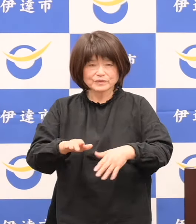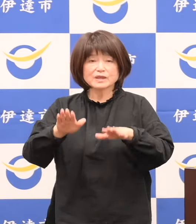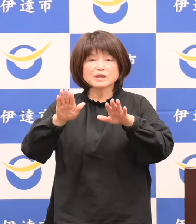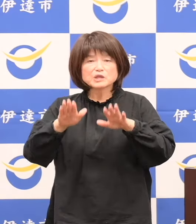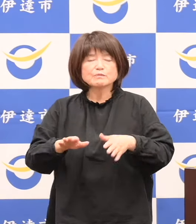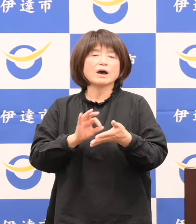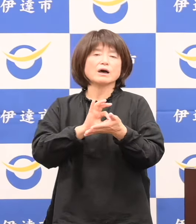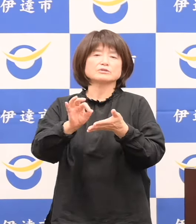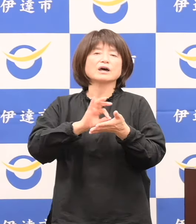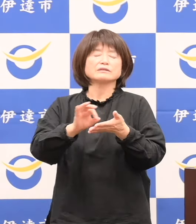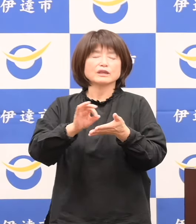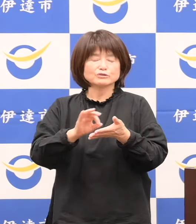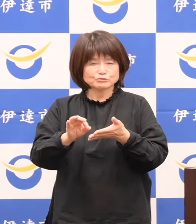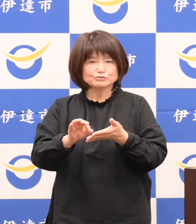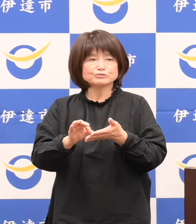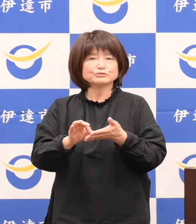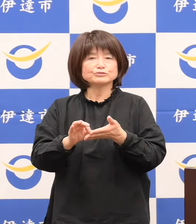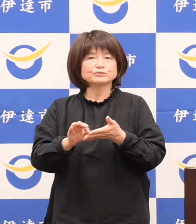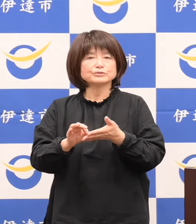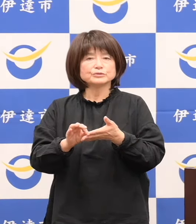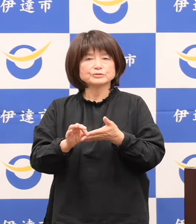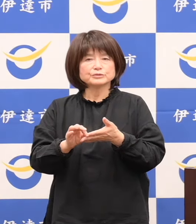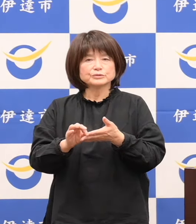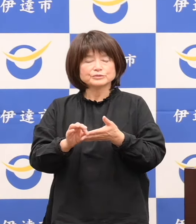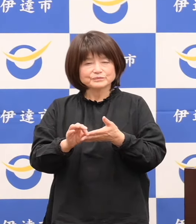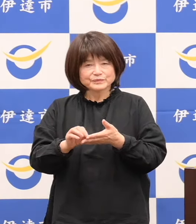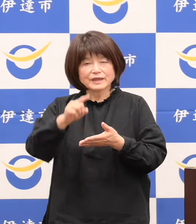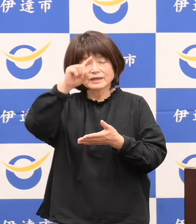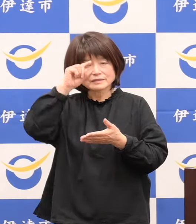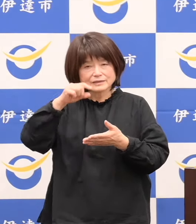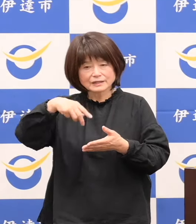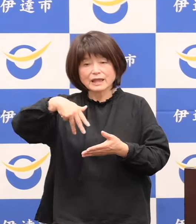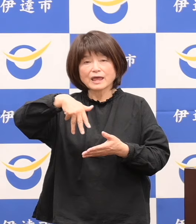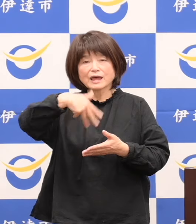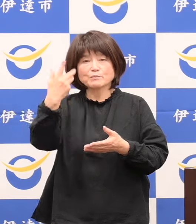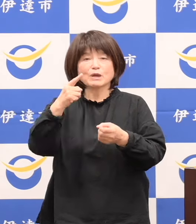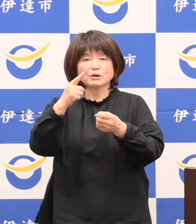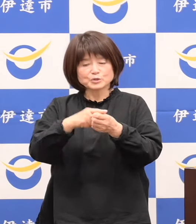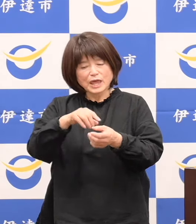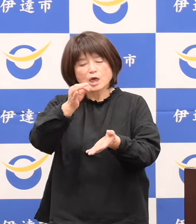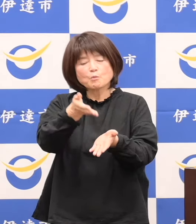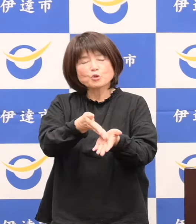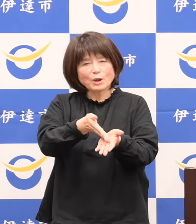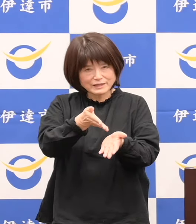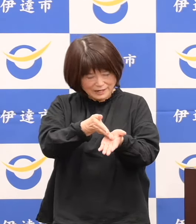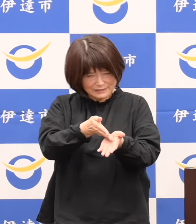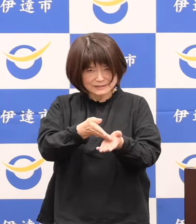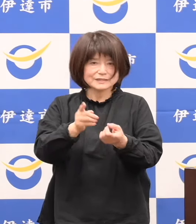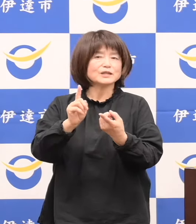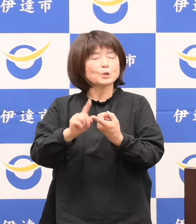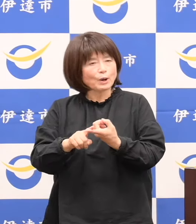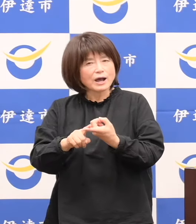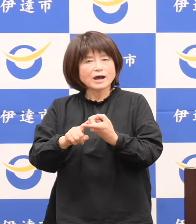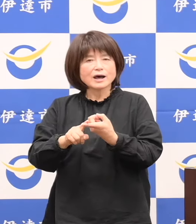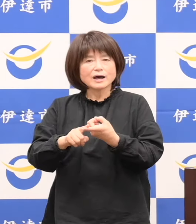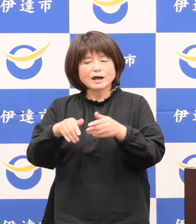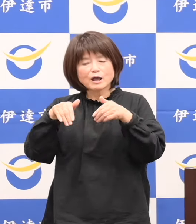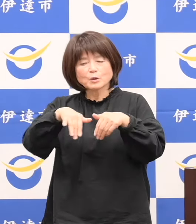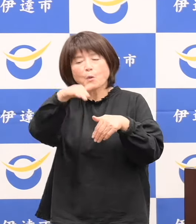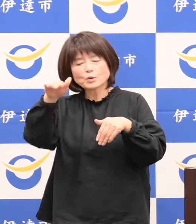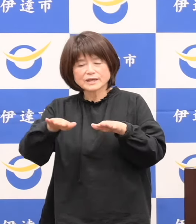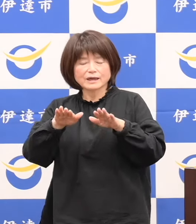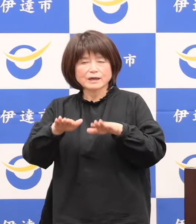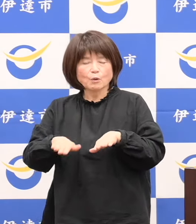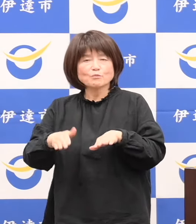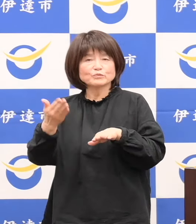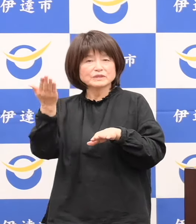使用して活用しております伊達800年物語や、霊山今昔物